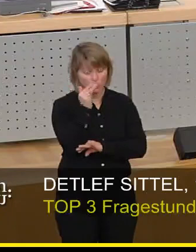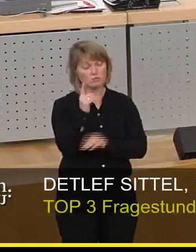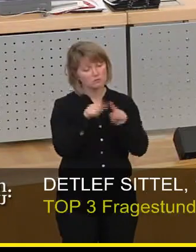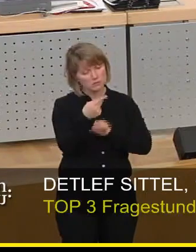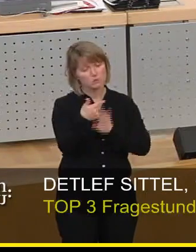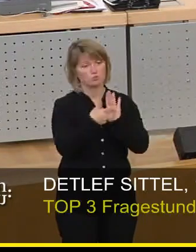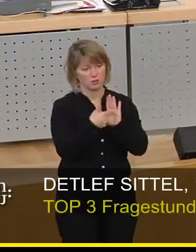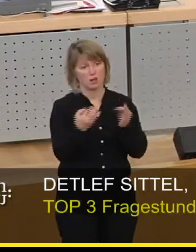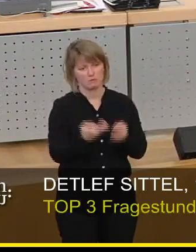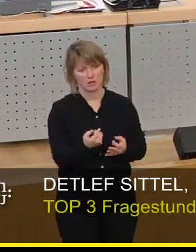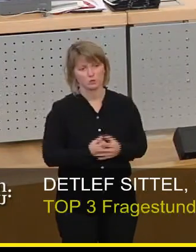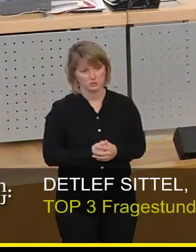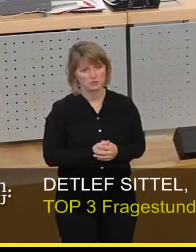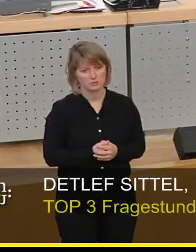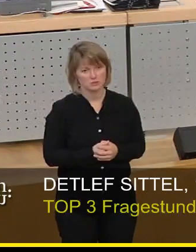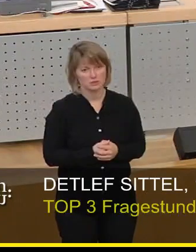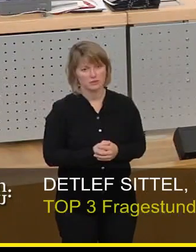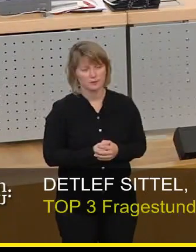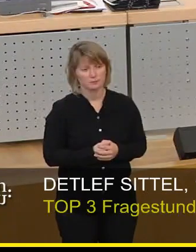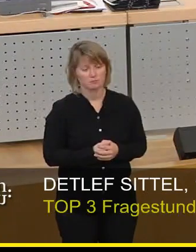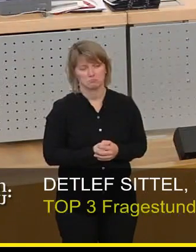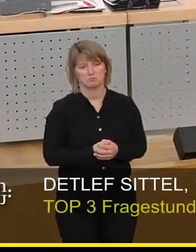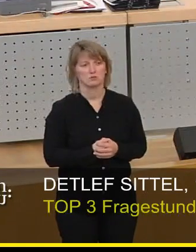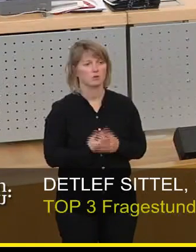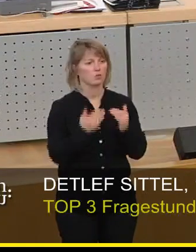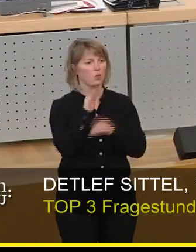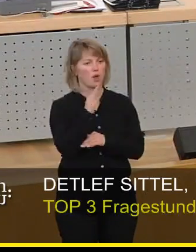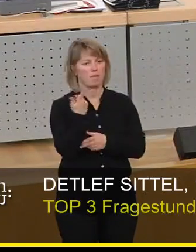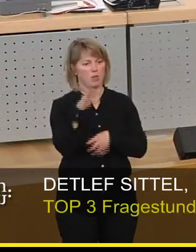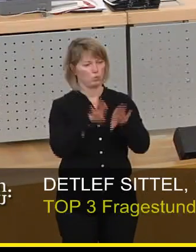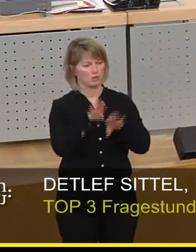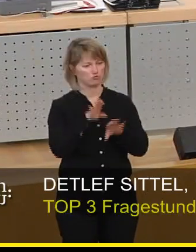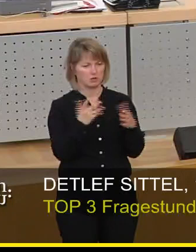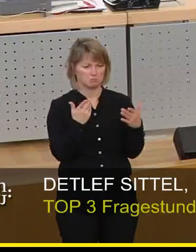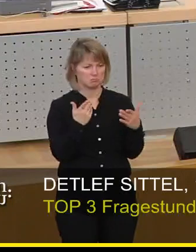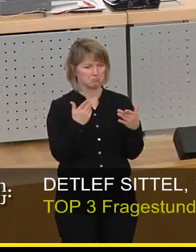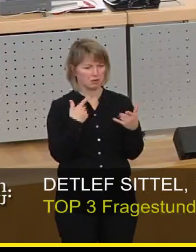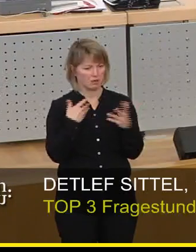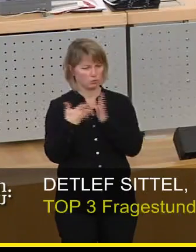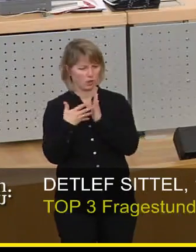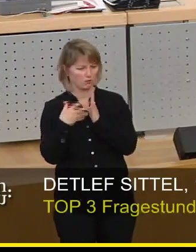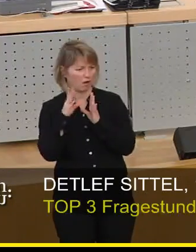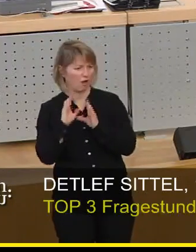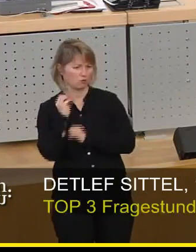anfallen intern. Und ansonsten die wesentlichen Unterschiede sind ja im Gutachten ausführlich dargestellt.